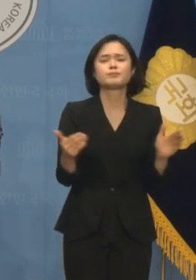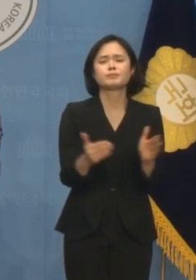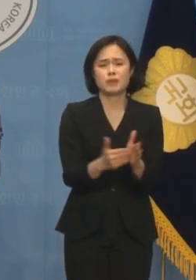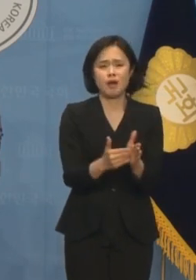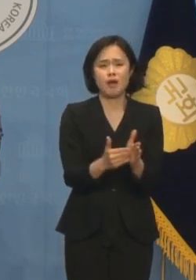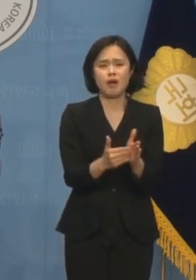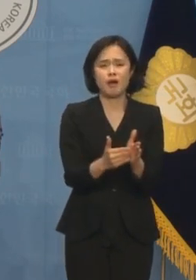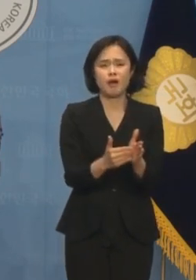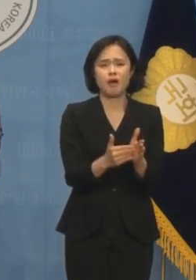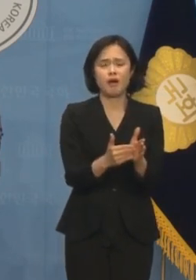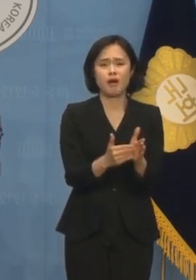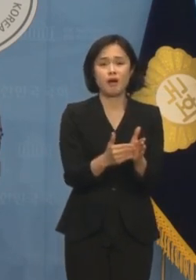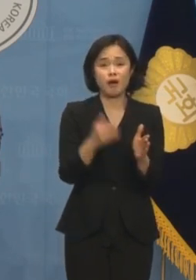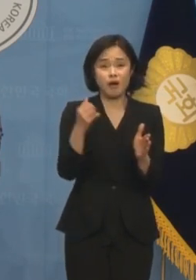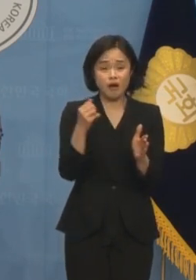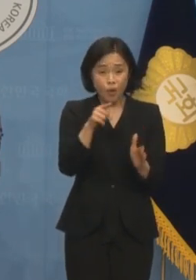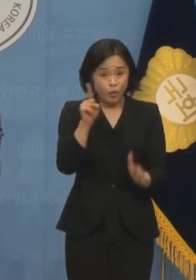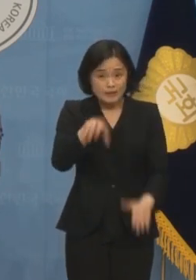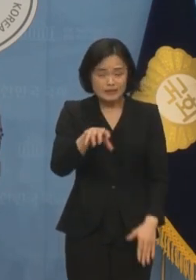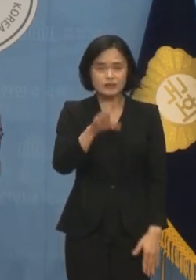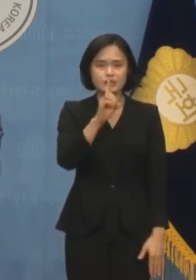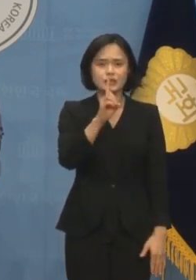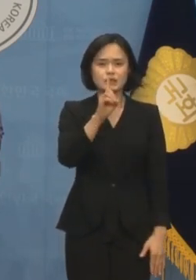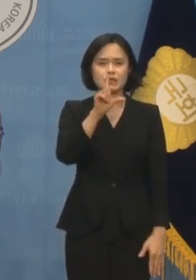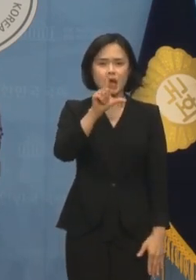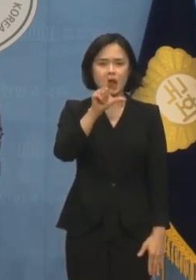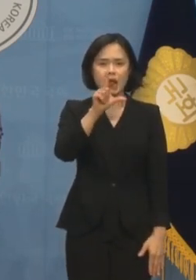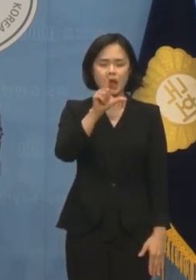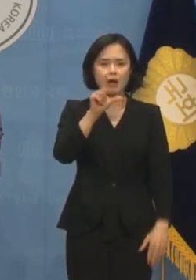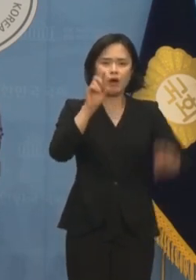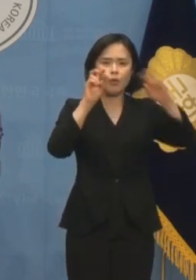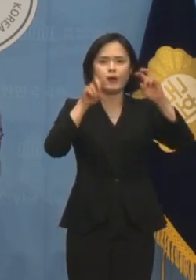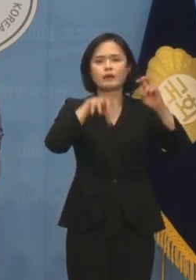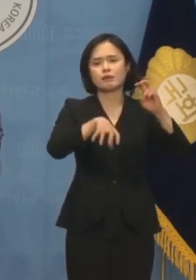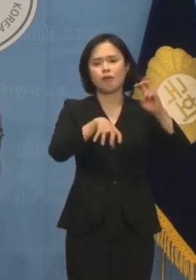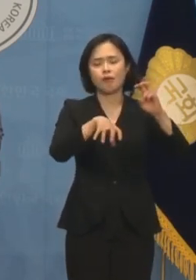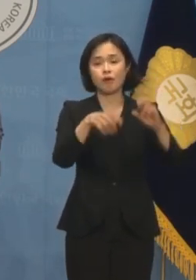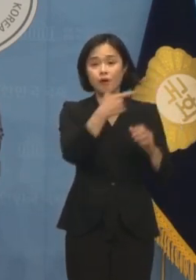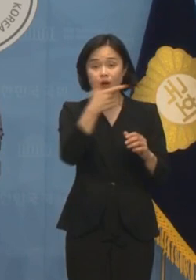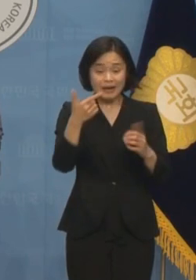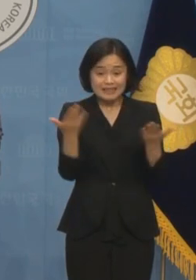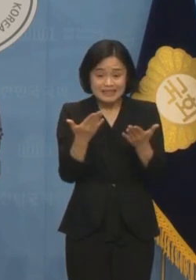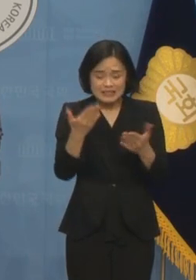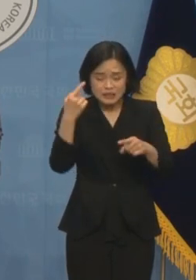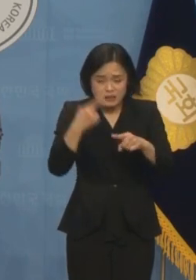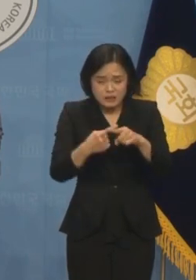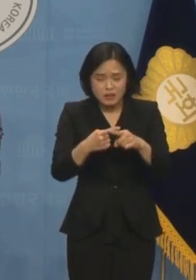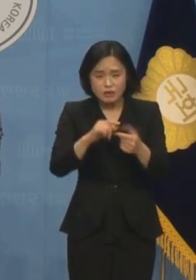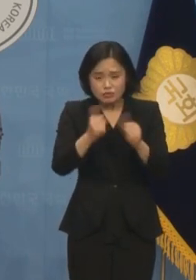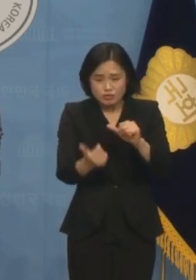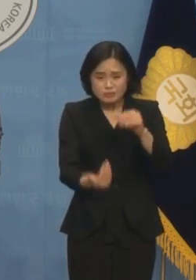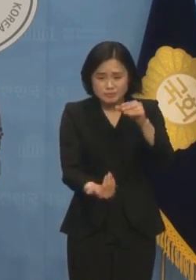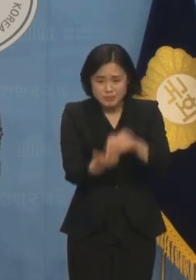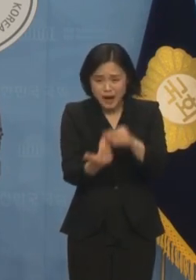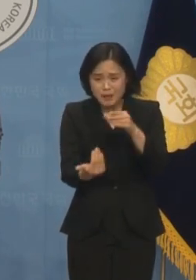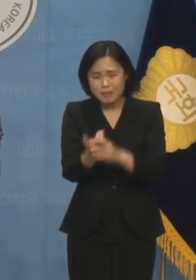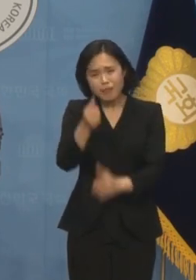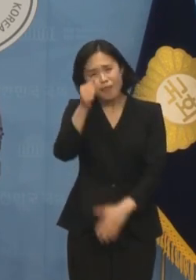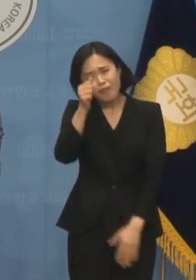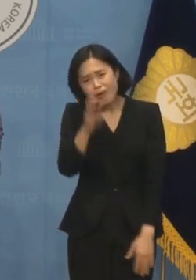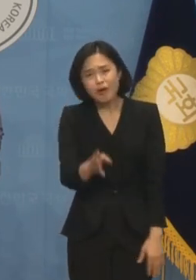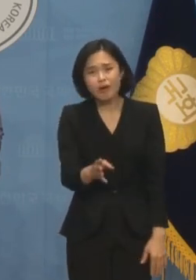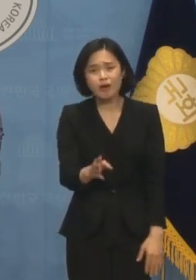또 DL-ENC 현장입니다. 중대재해 최다 사업장으로 국회에서 질타까지